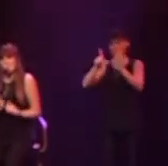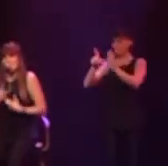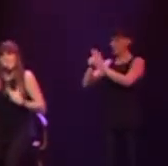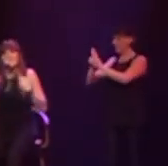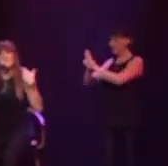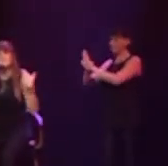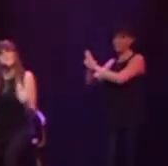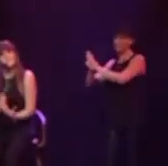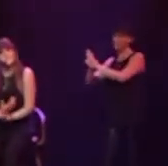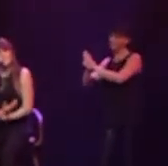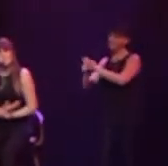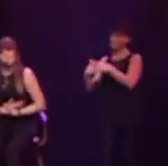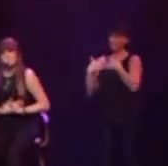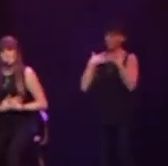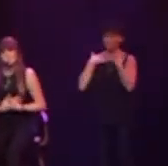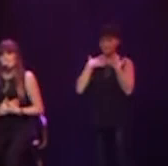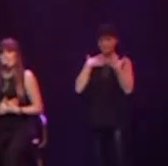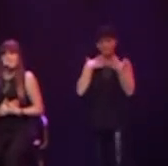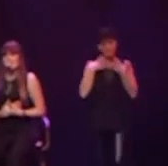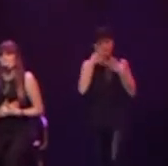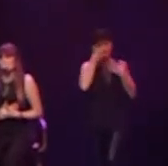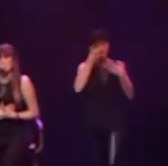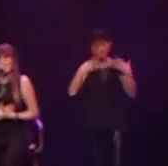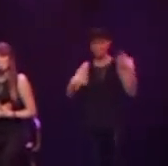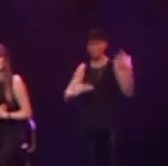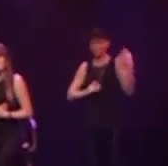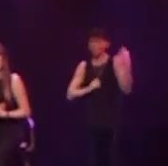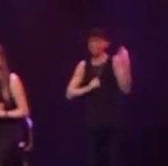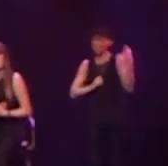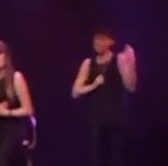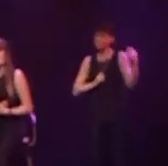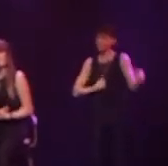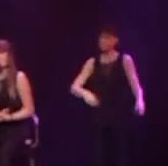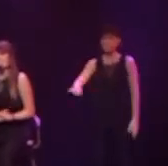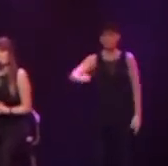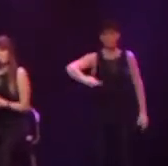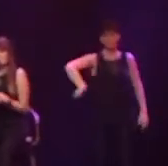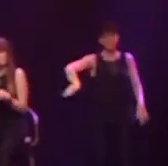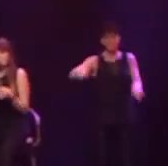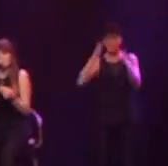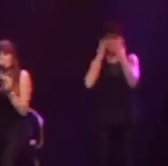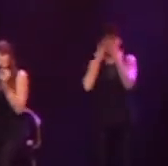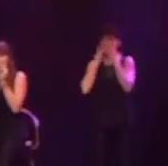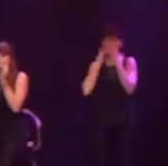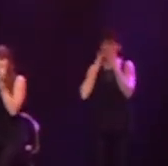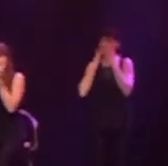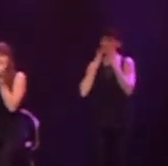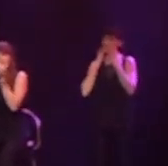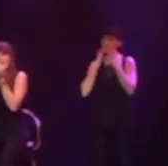mercaderes traficantes más que náusea dan tristeza, no